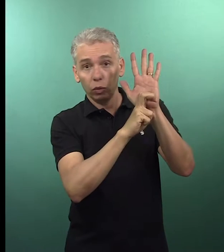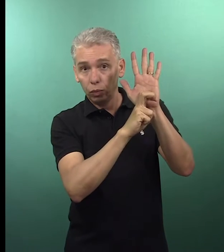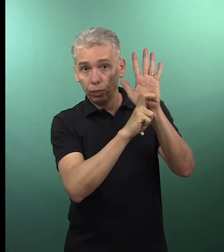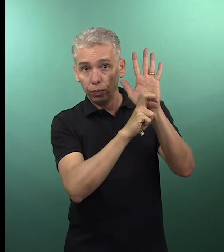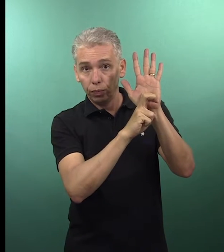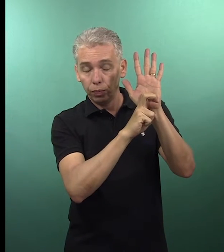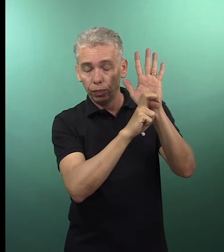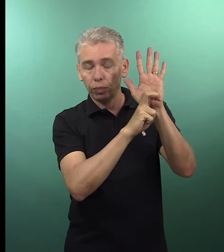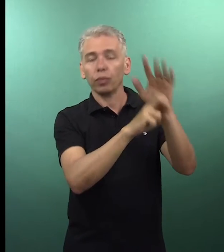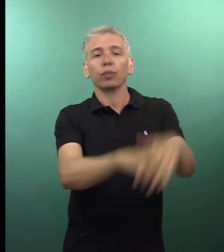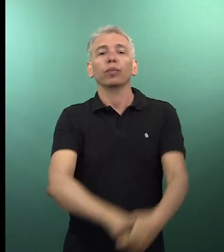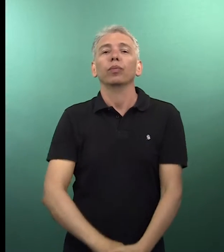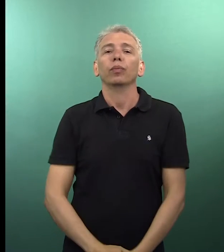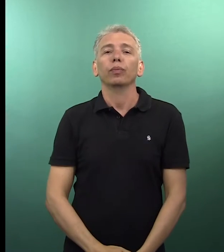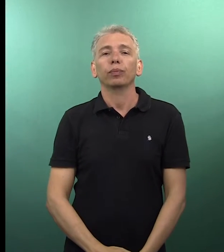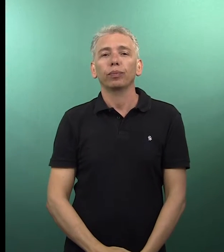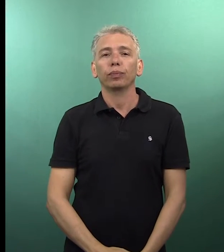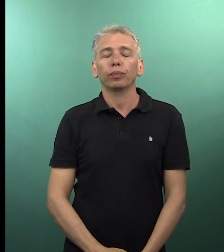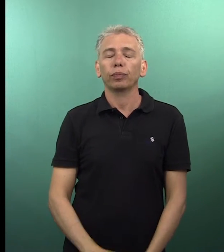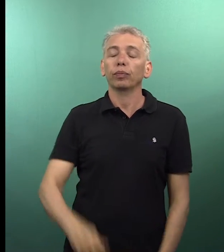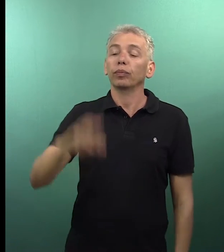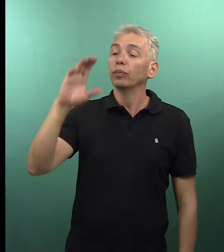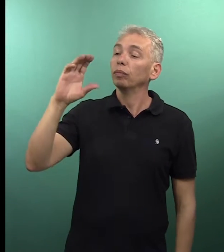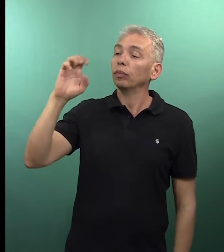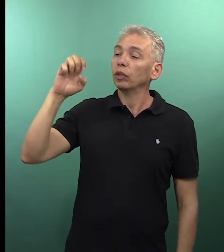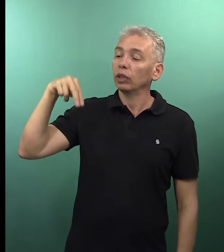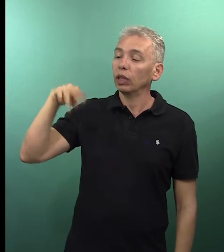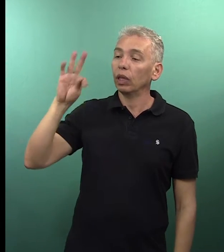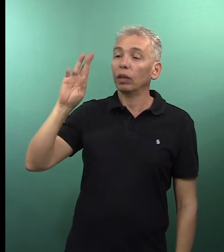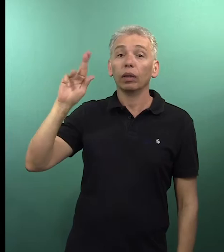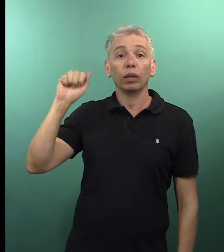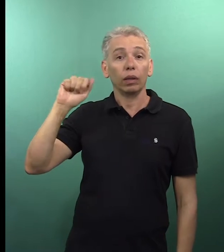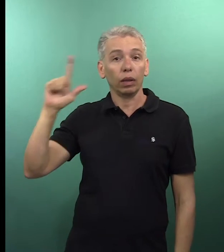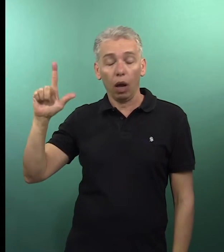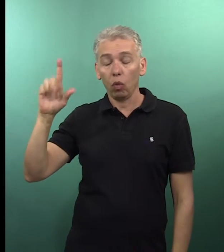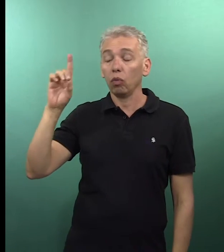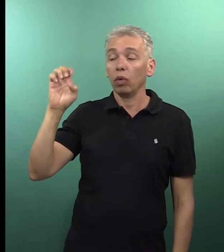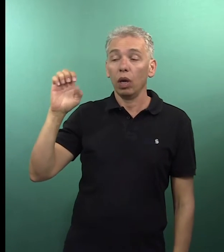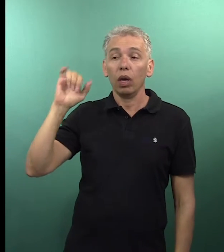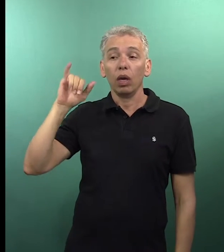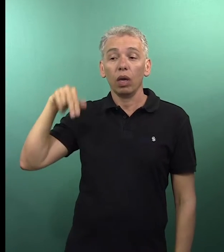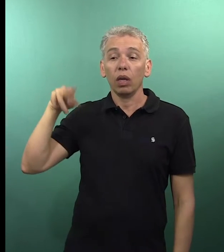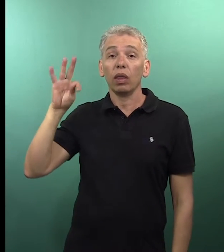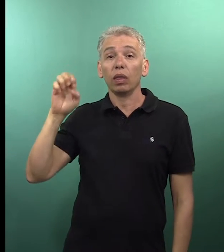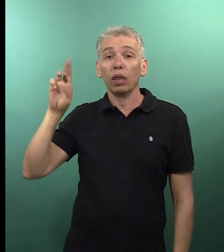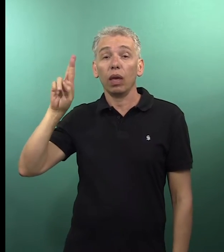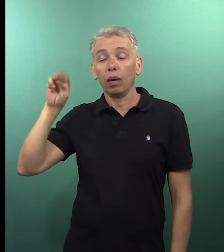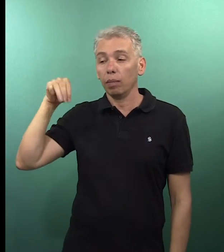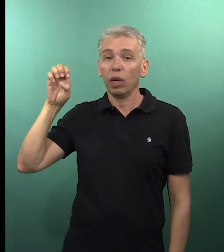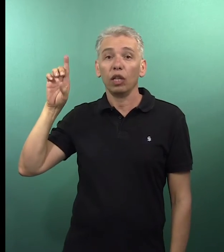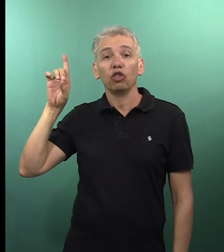e demais informações que dependam da audição para sua compreensão inciso 9 língua brasileira